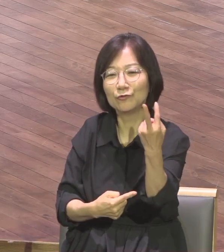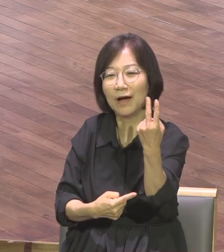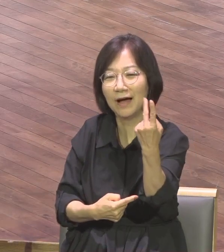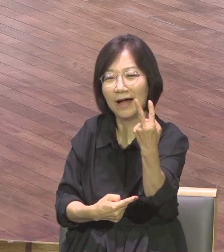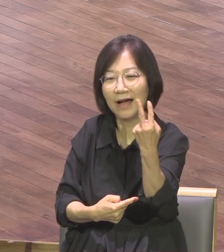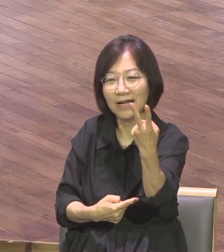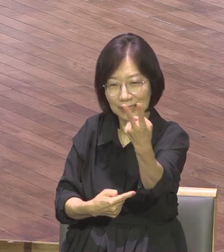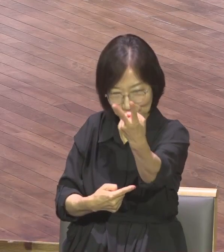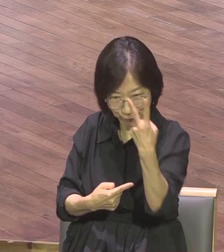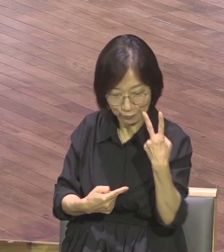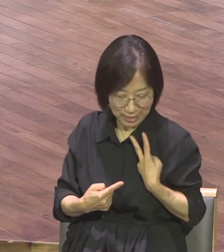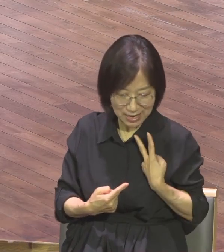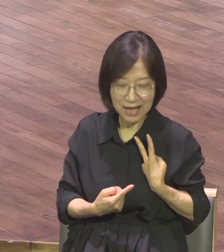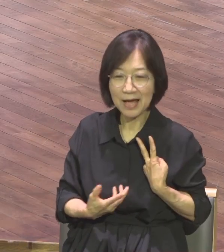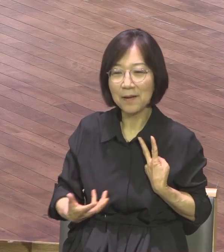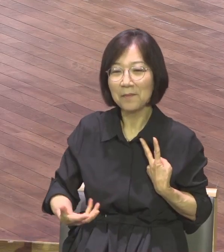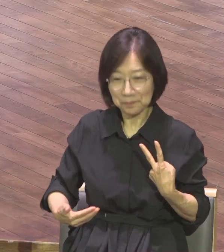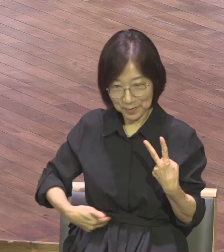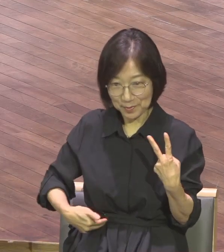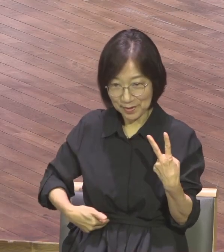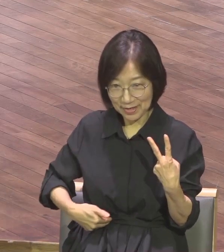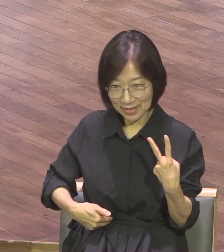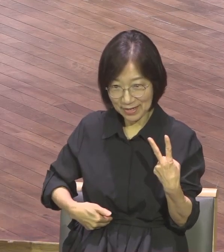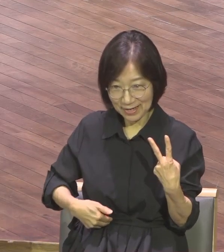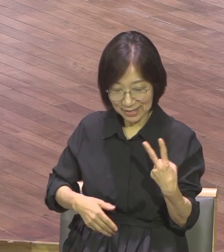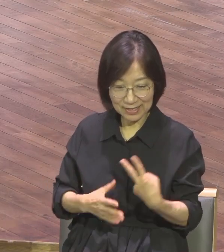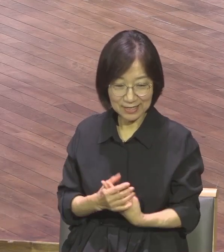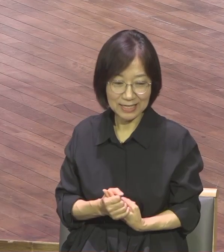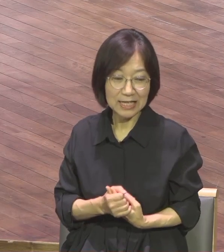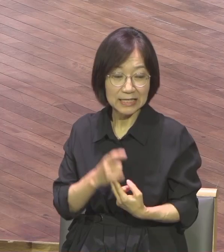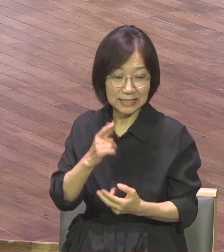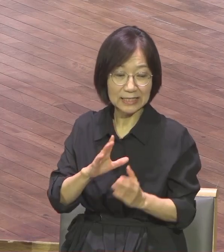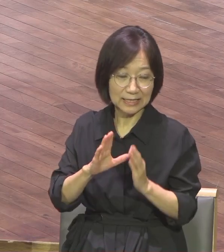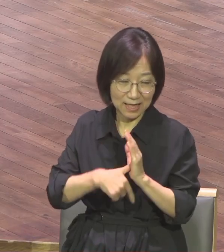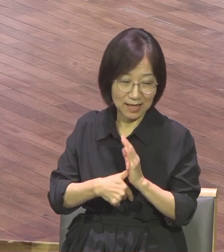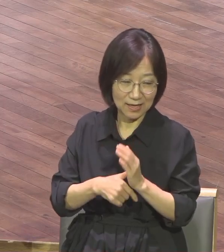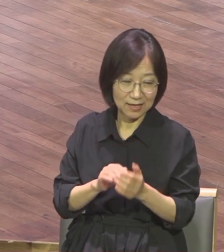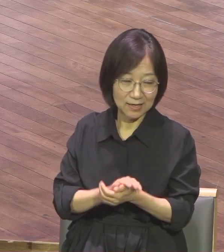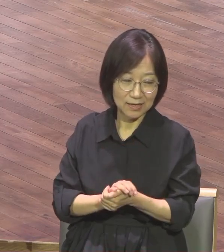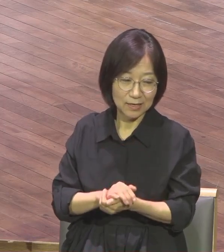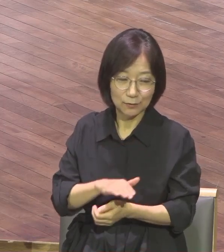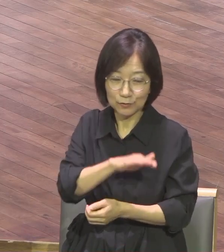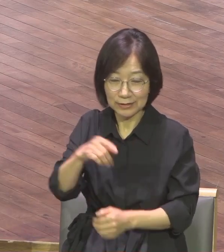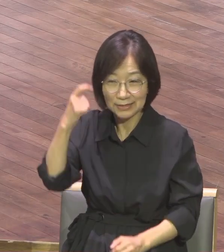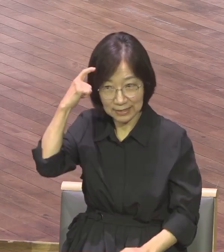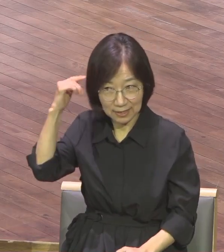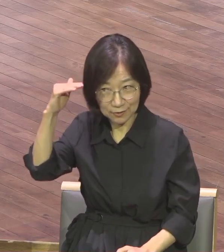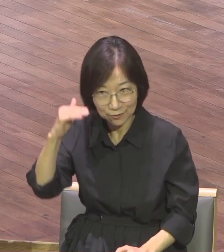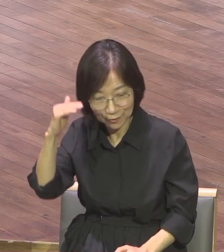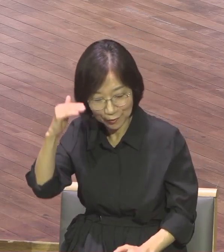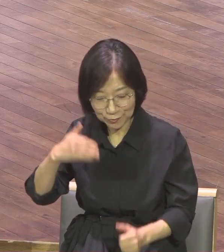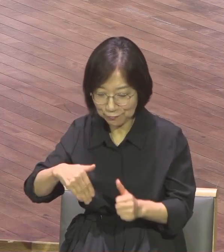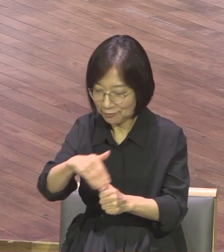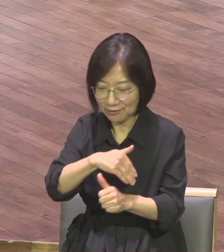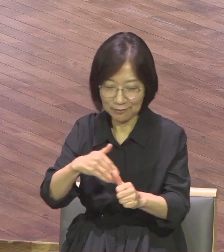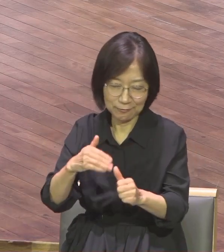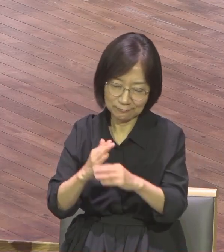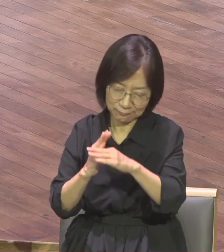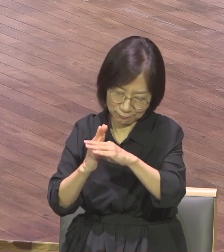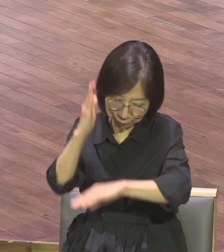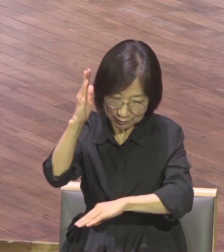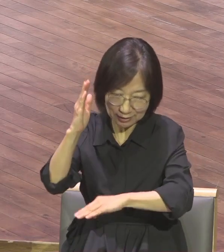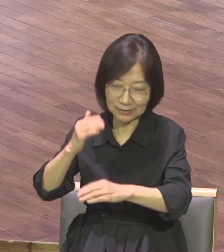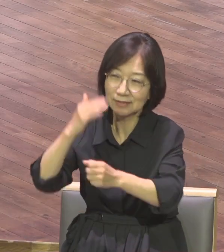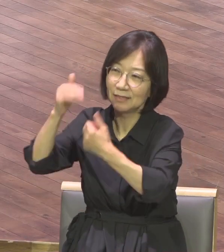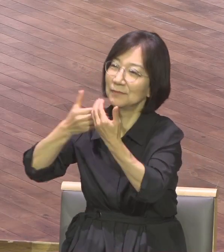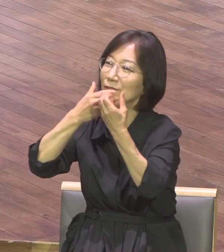우리의 수준과 환경을 초월하는 25 보좌의 축복이 다 임하게 돼 있습니다. 이렇게 될 때 영혼의 인생 작품을